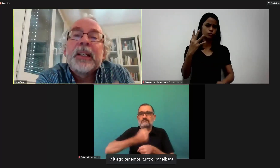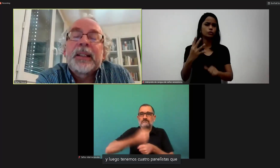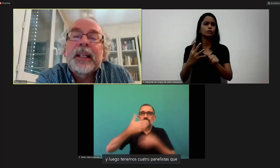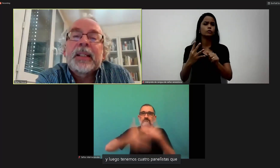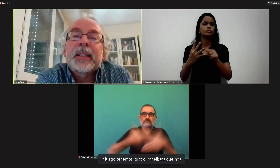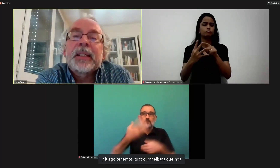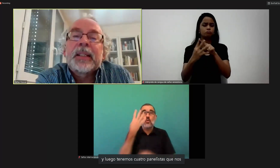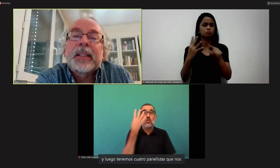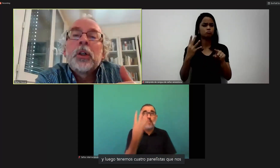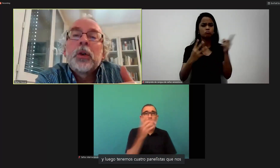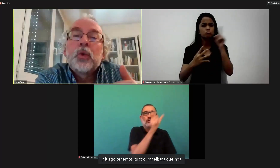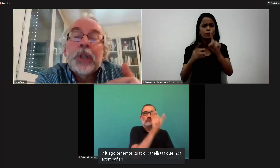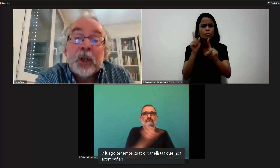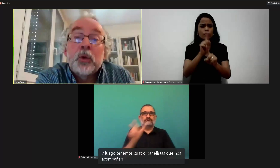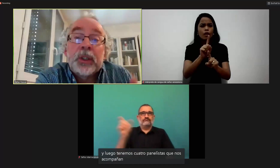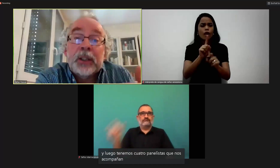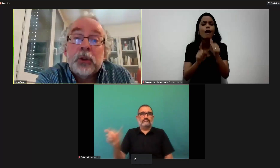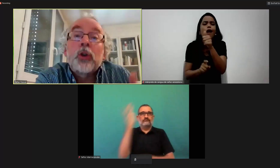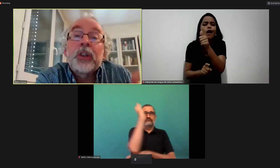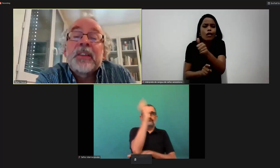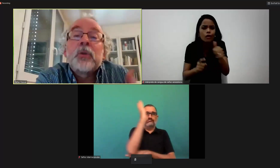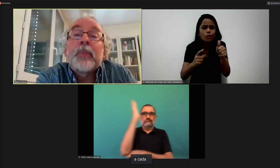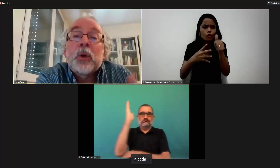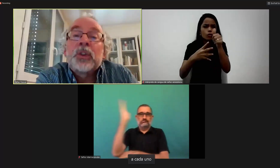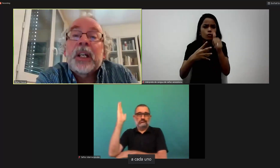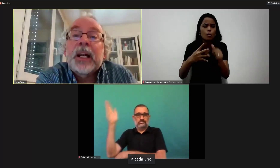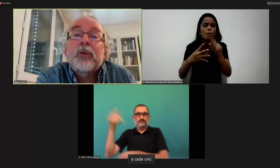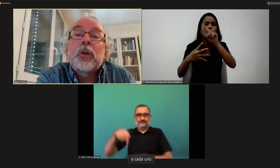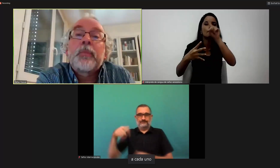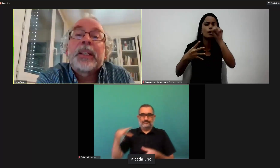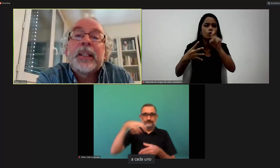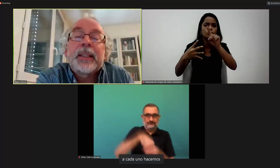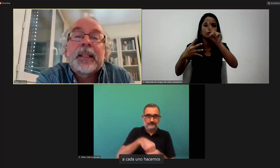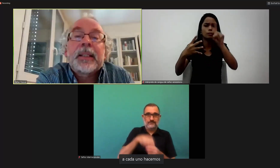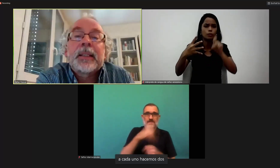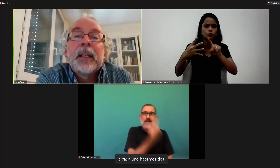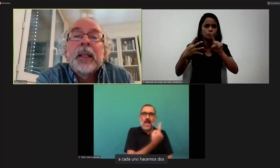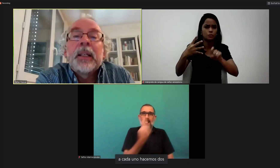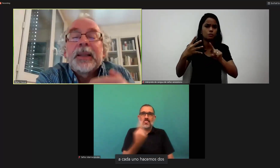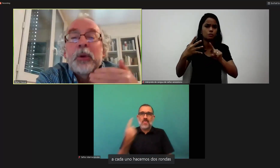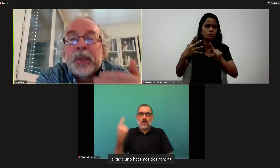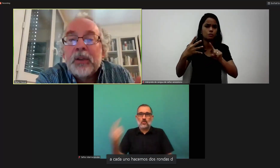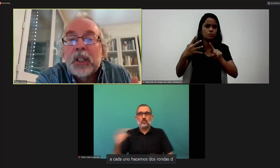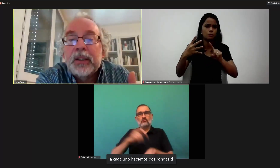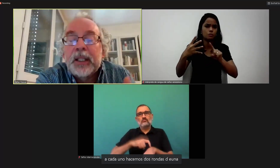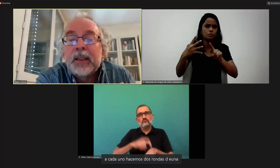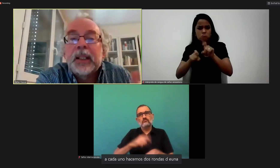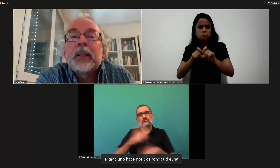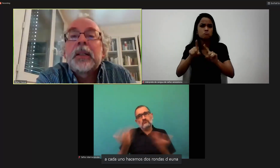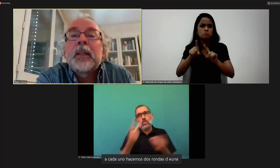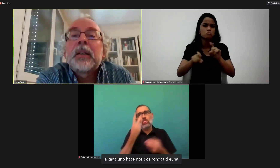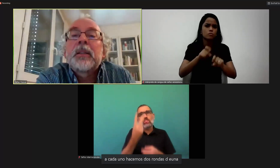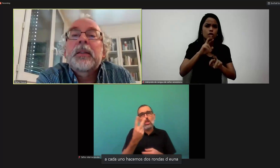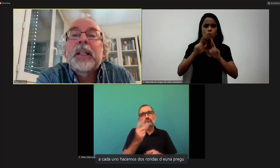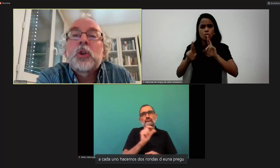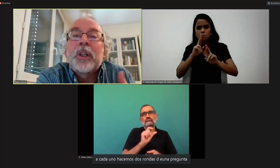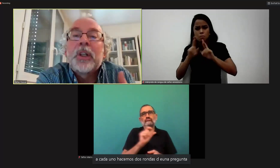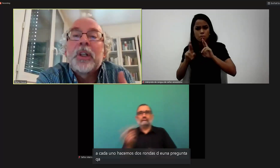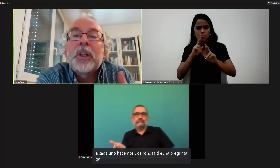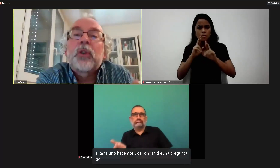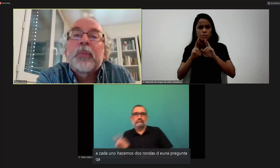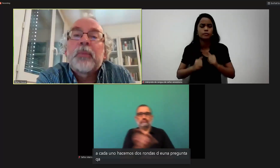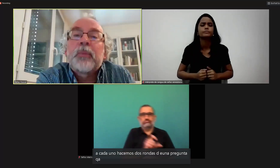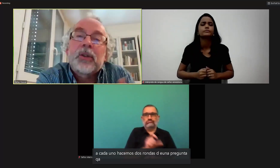cada uno de los panelistas una pregunta, 2 rondas de una pregunta a cada uno de los panelistas. Les hemos pedido que intenten